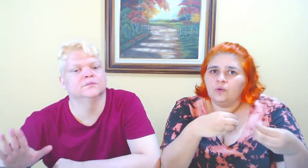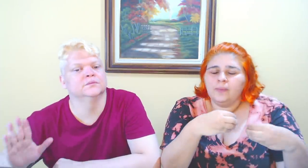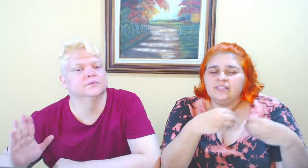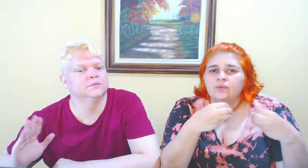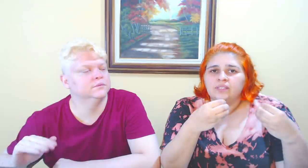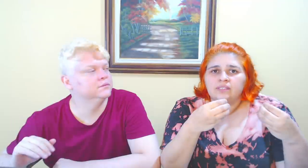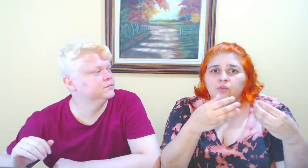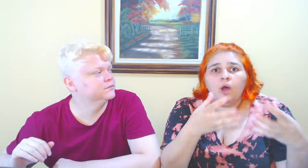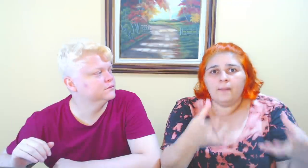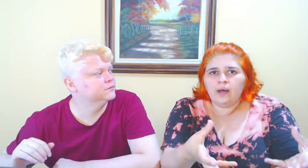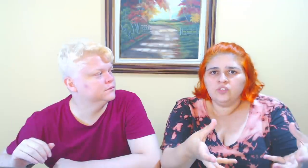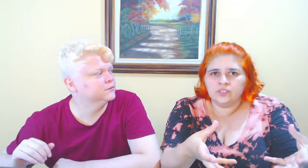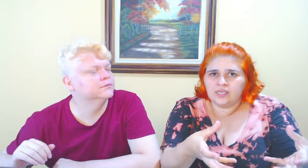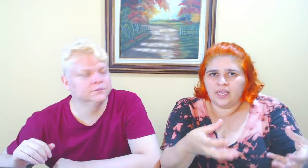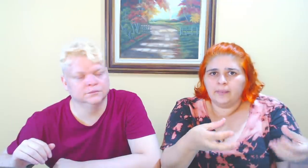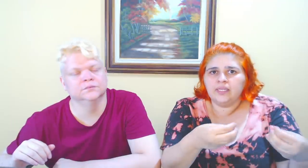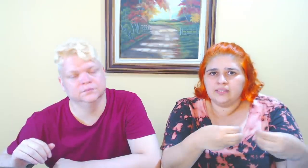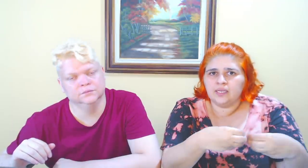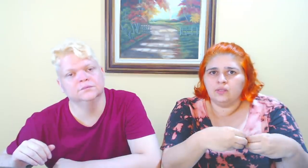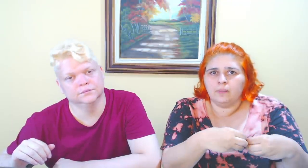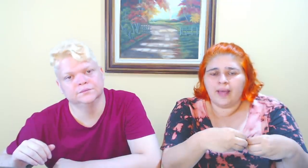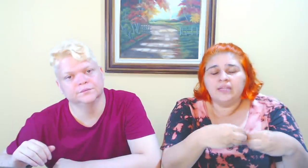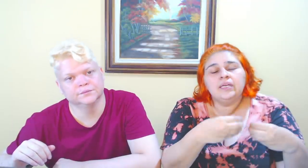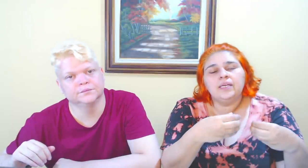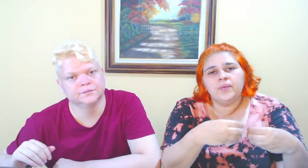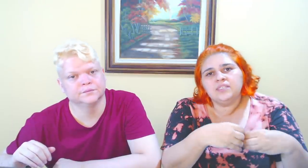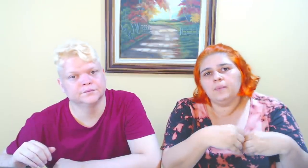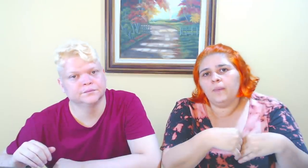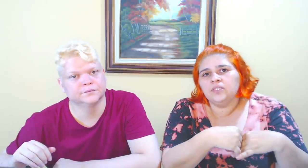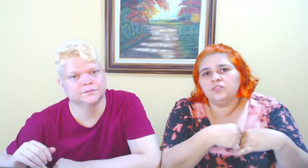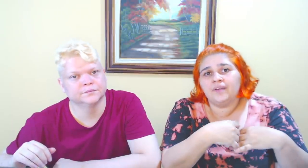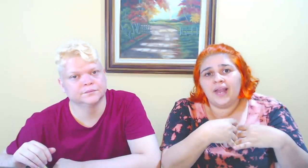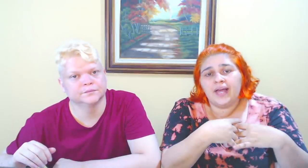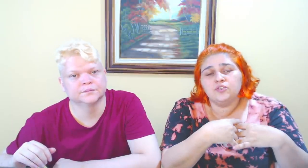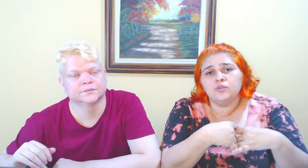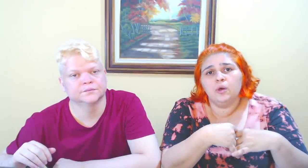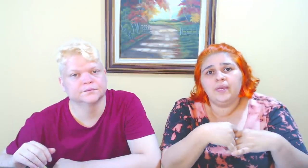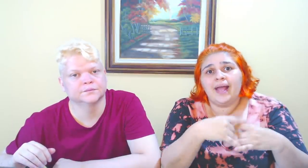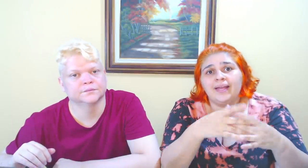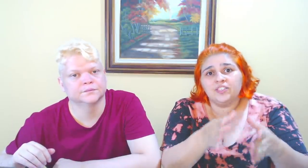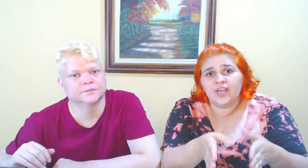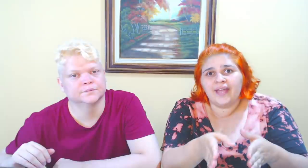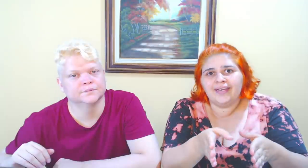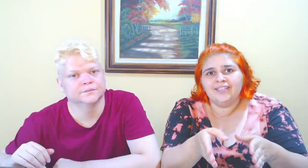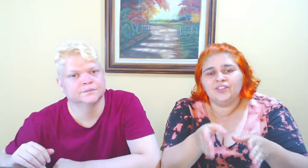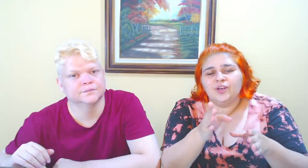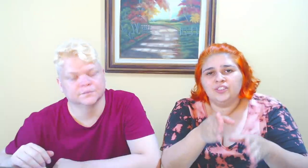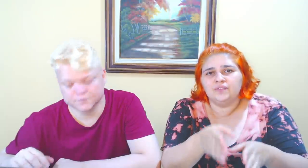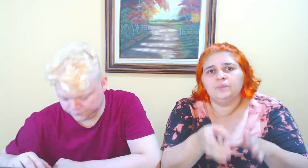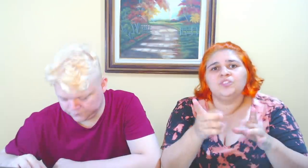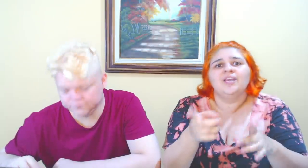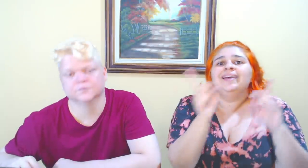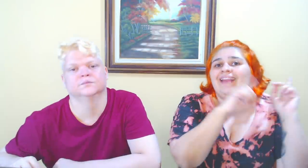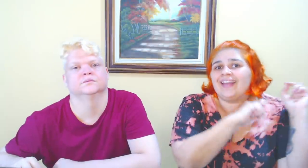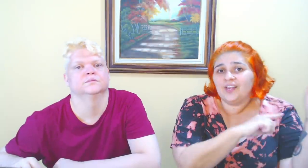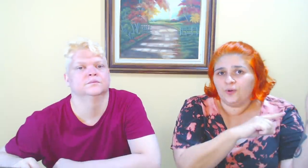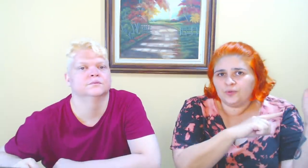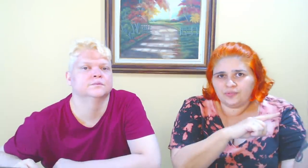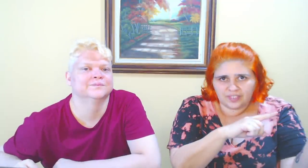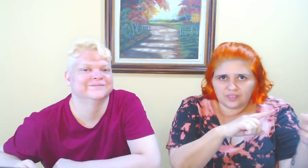Numa situação normal de cinema Dessa retomada E principalmente falar Sobre aquelas regrinhas Que nós vimos Naquele outro vídeo